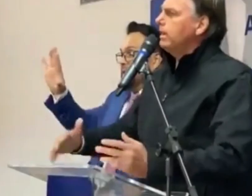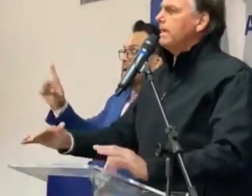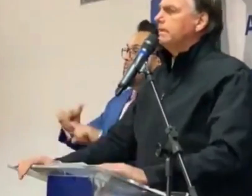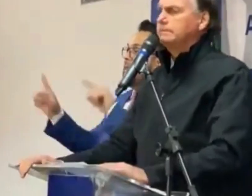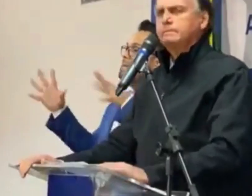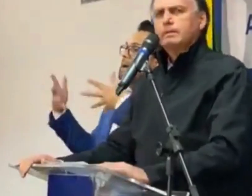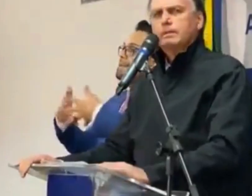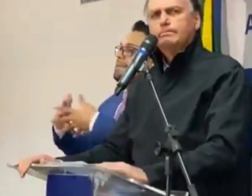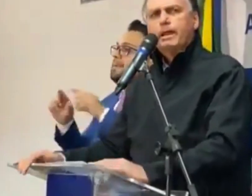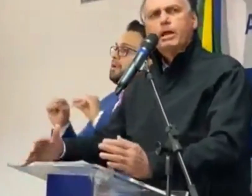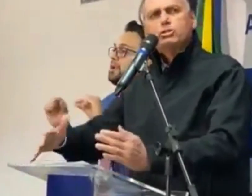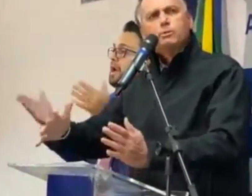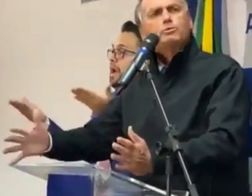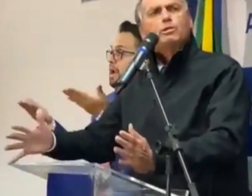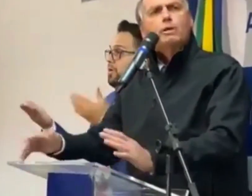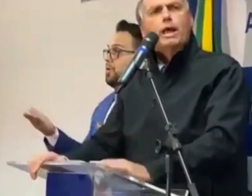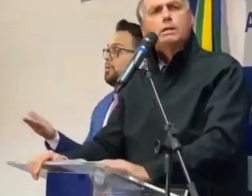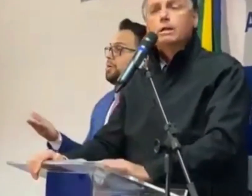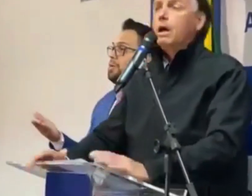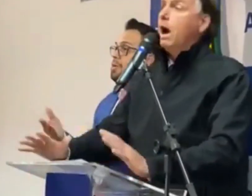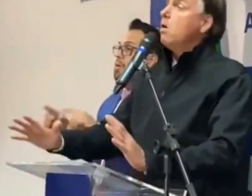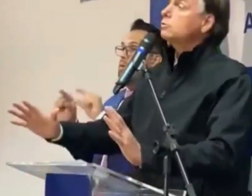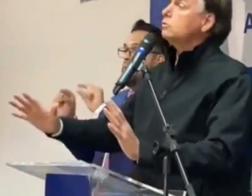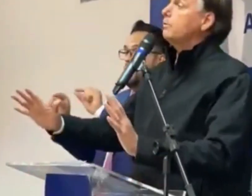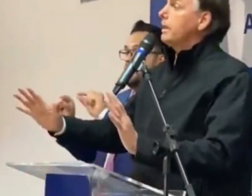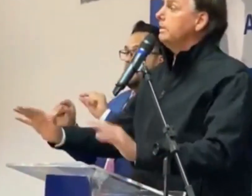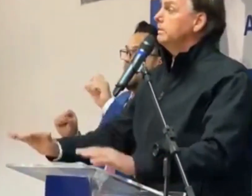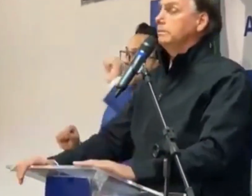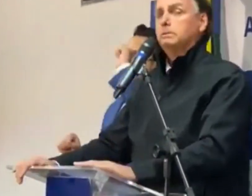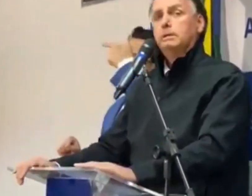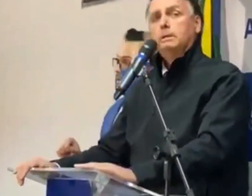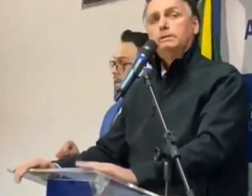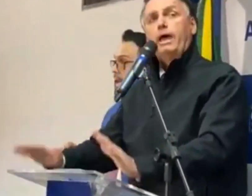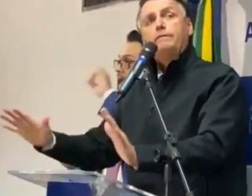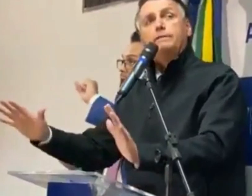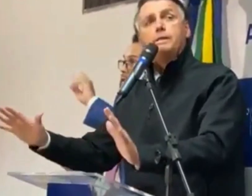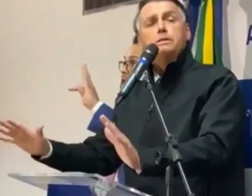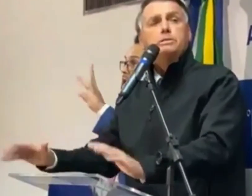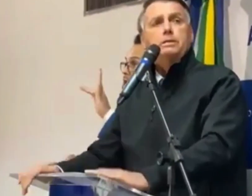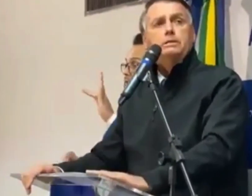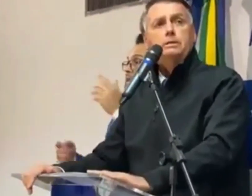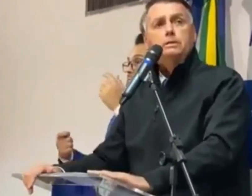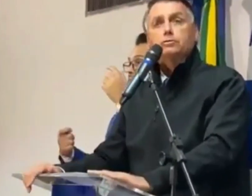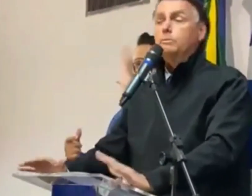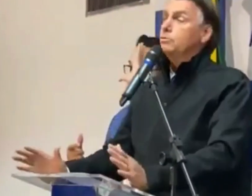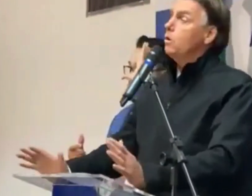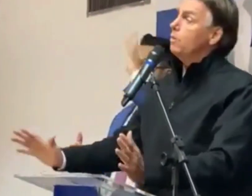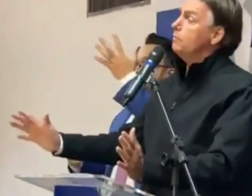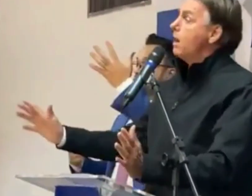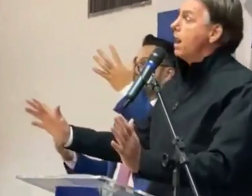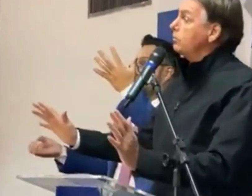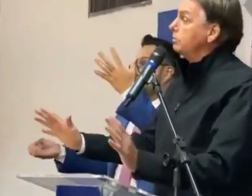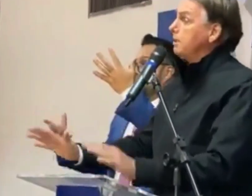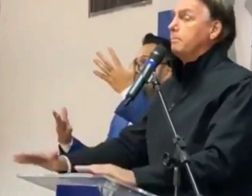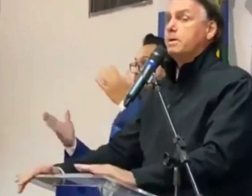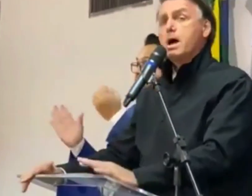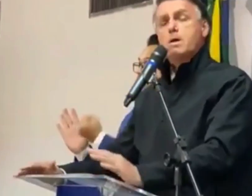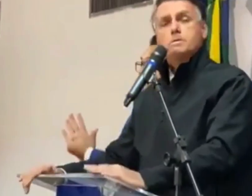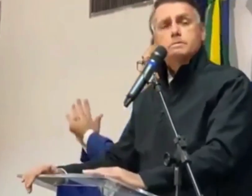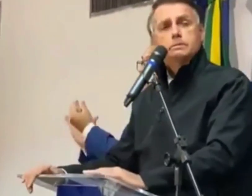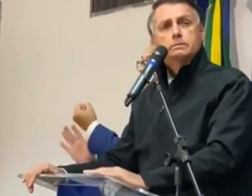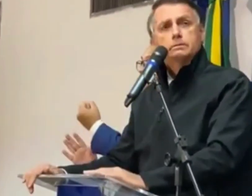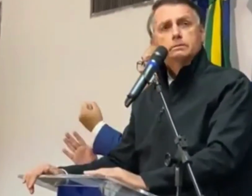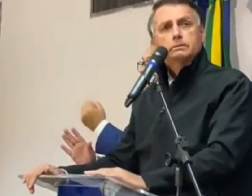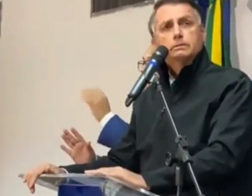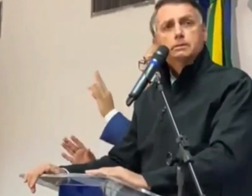assopra agora, perante o portão do Moraes, ao Supremo deve decidir sobre o novo marco